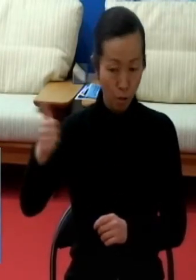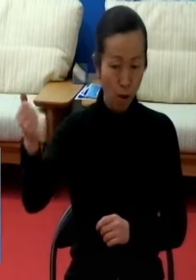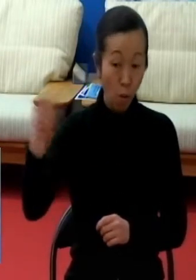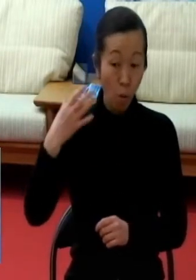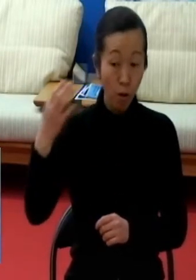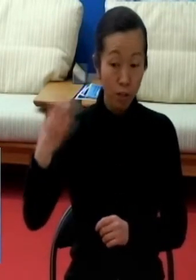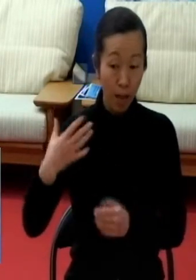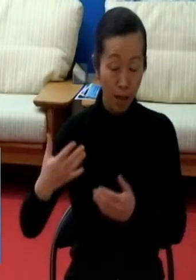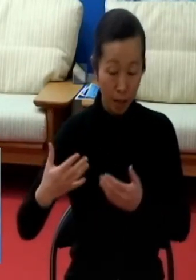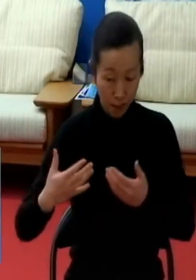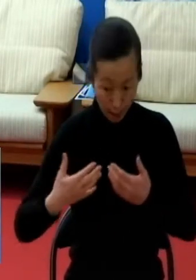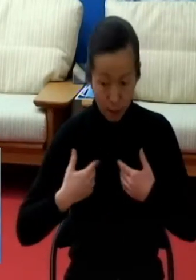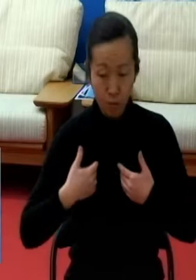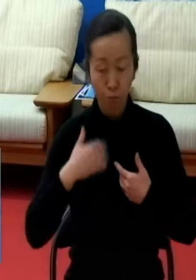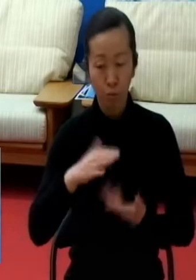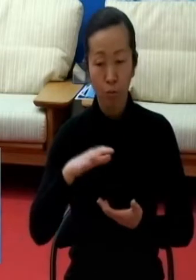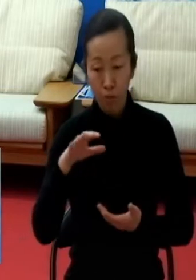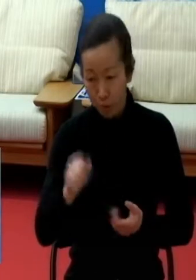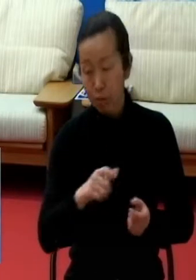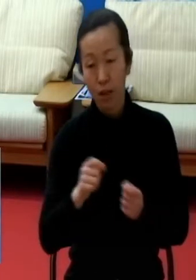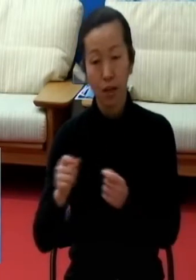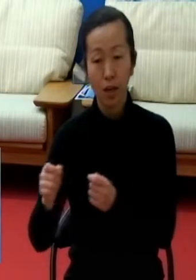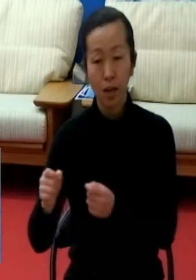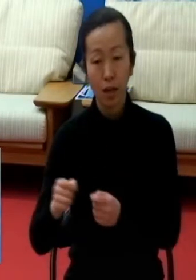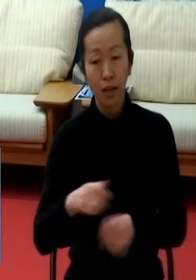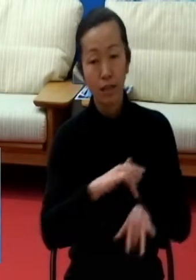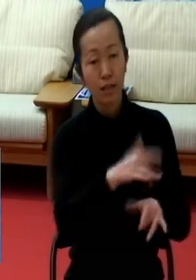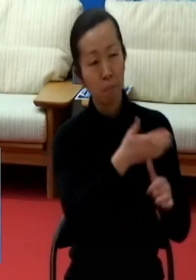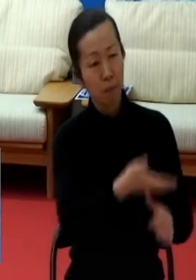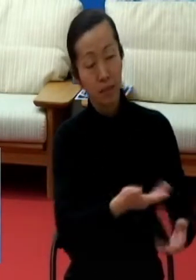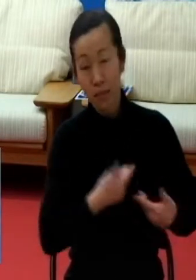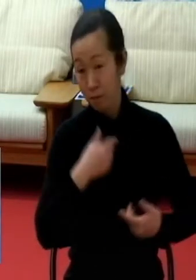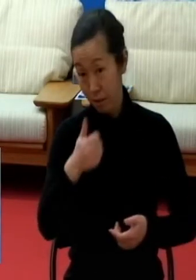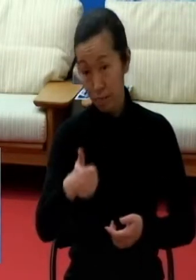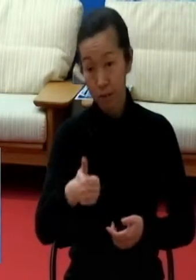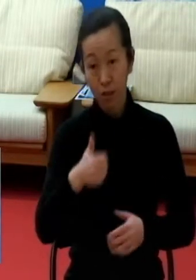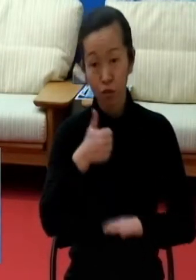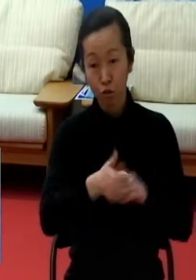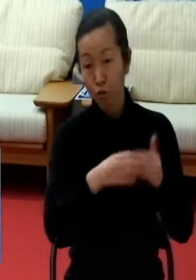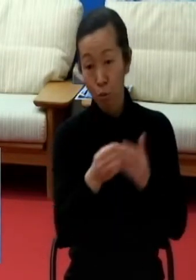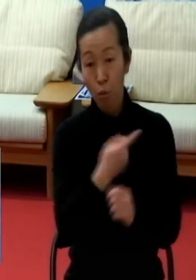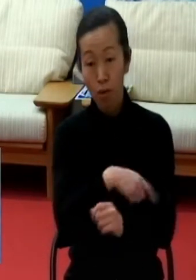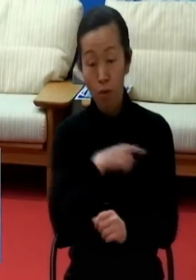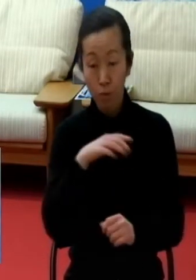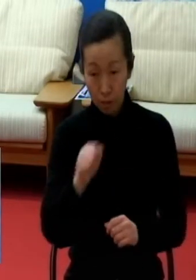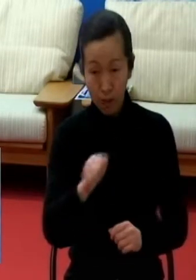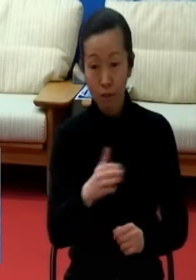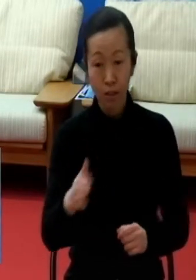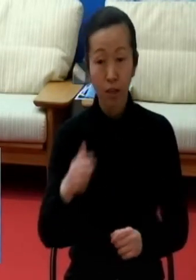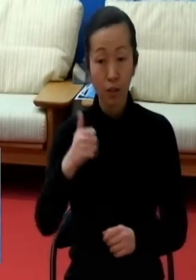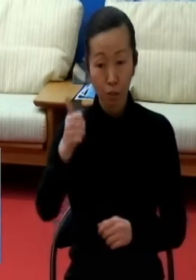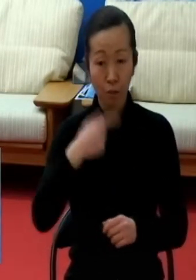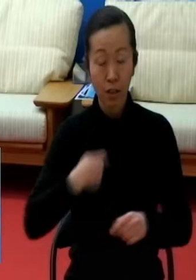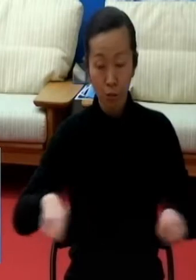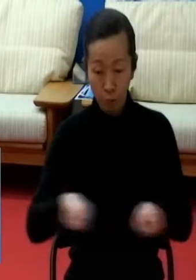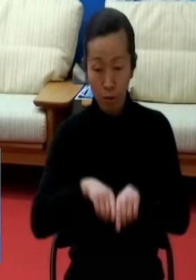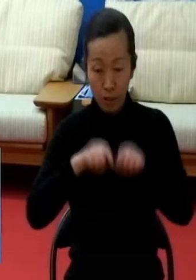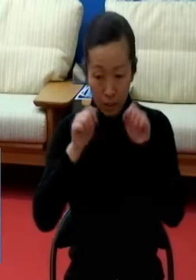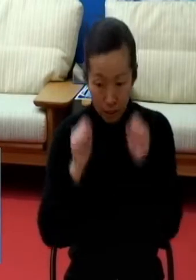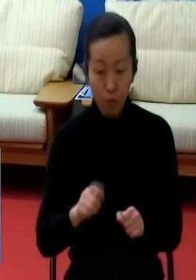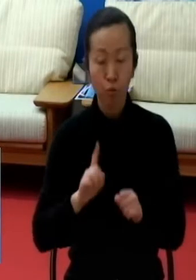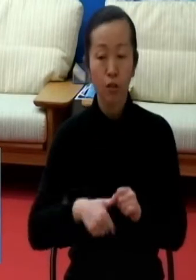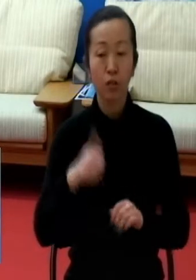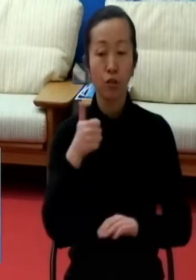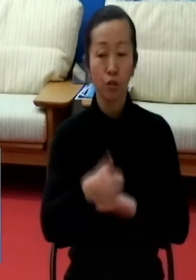예, 오사이라레루. 하나님이 함께 하시는 神が伴われる。 예, 이 그리스도의 복음을 このキリストの福音を